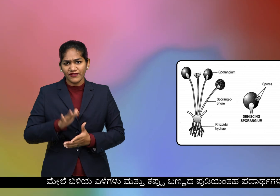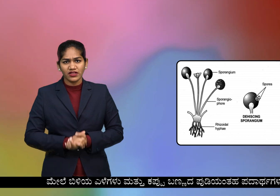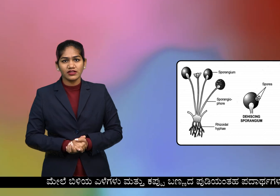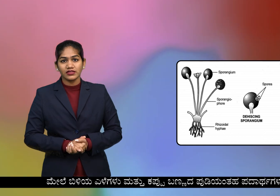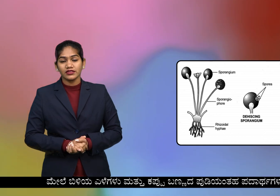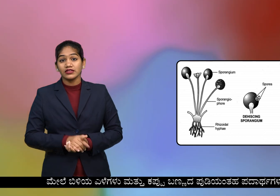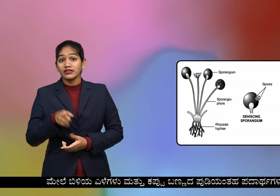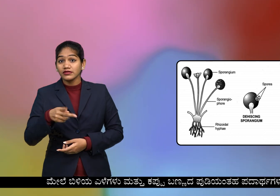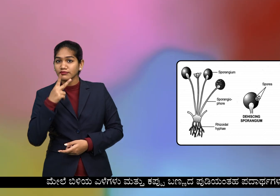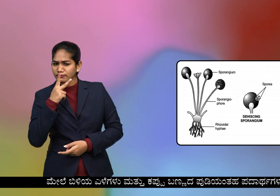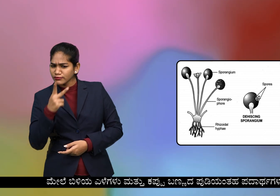ಪದಾರ್ಥಗಳು ಕಂಡುಬರುತ್ತದೆ.